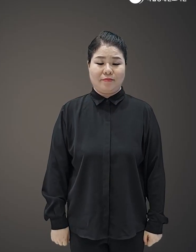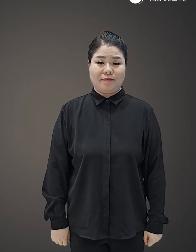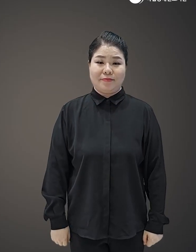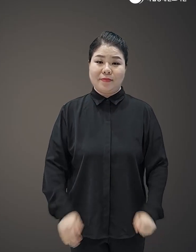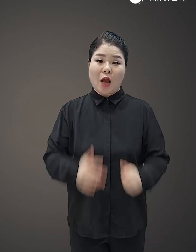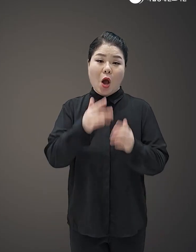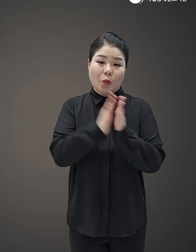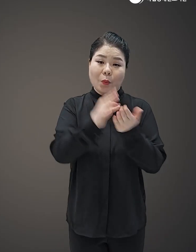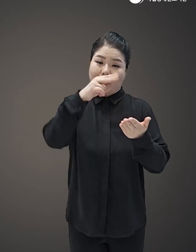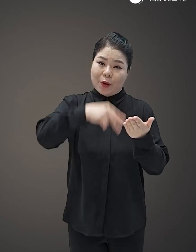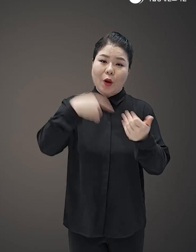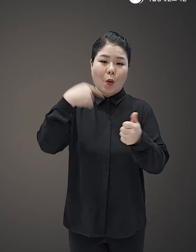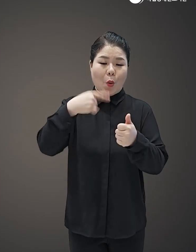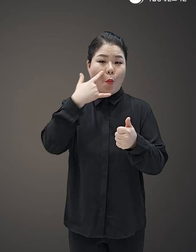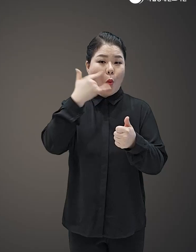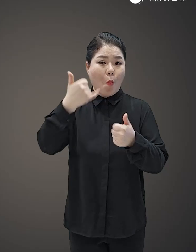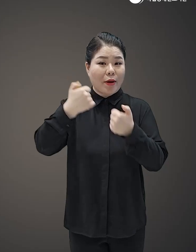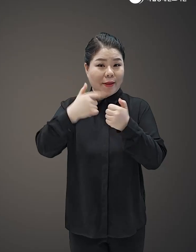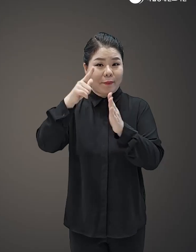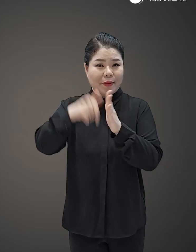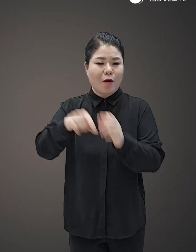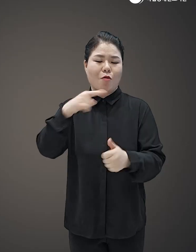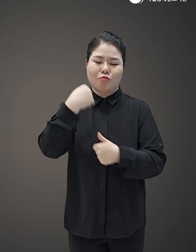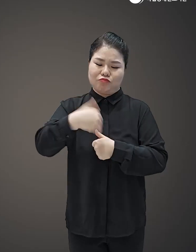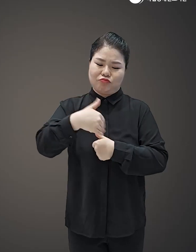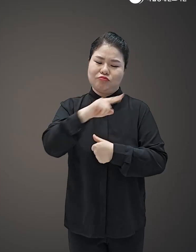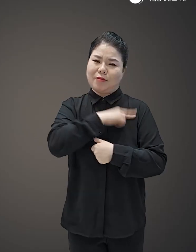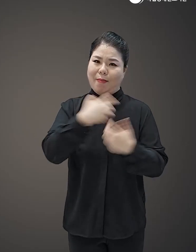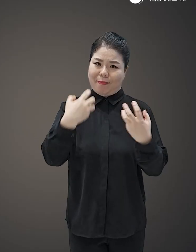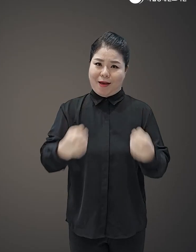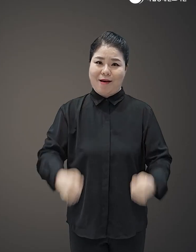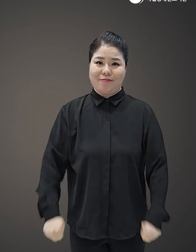교육 부모님 상담에서 가장 많이 나오는 말이다.